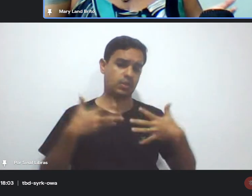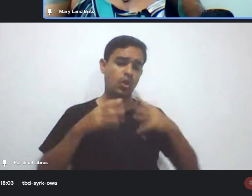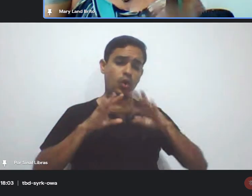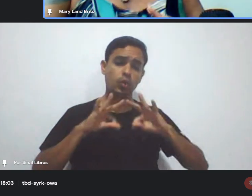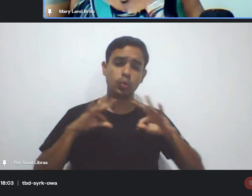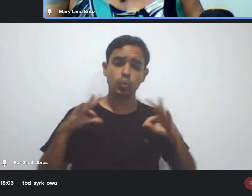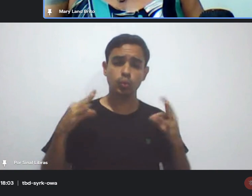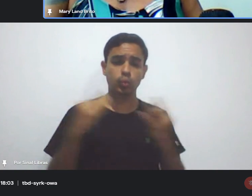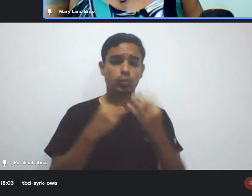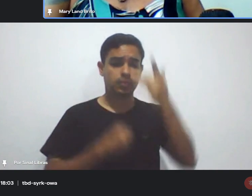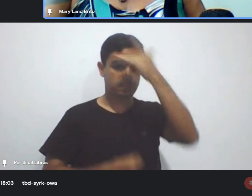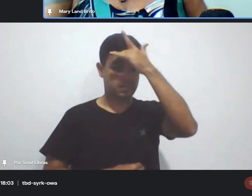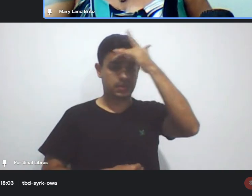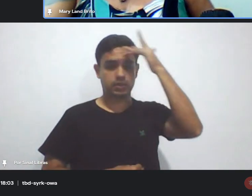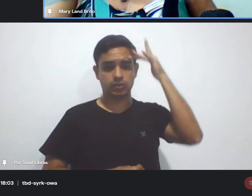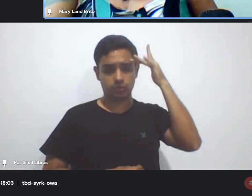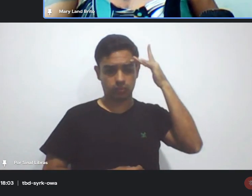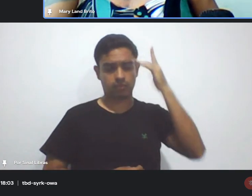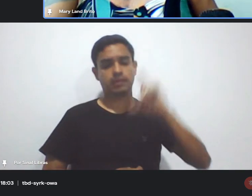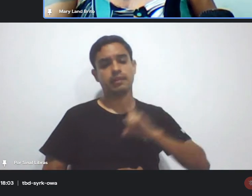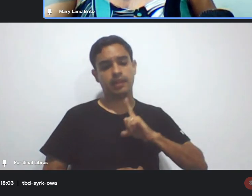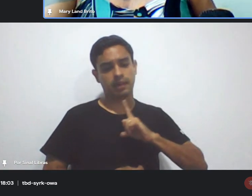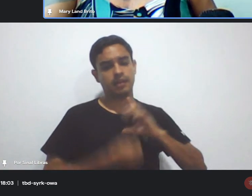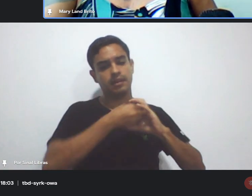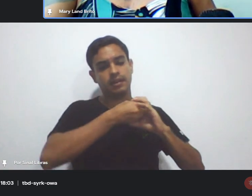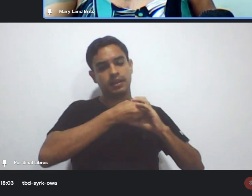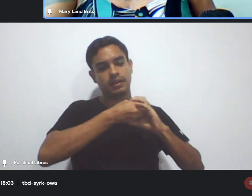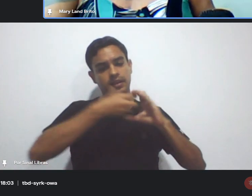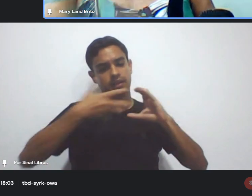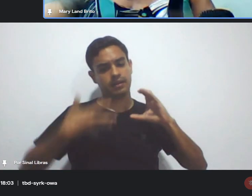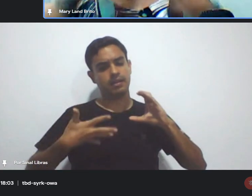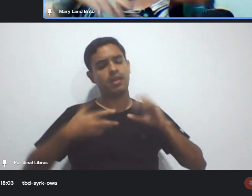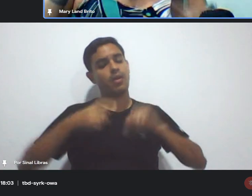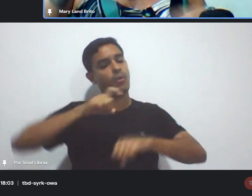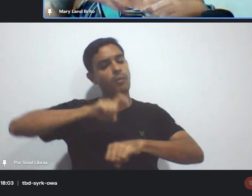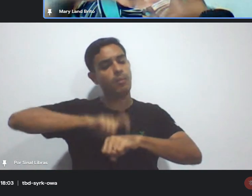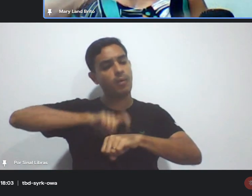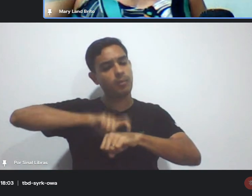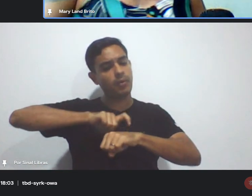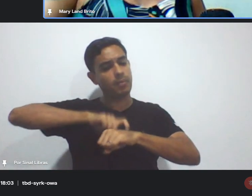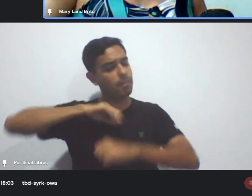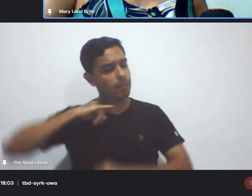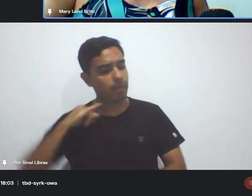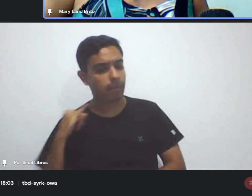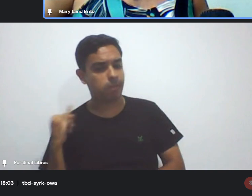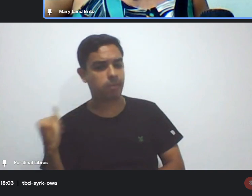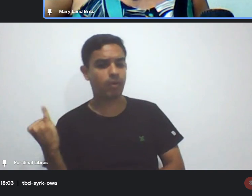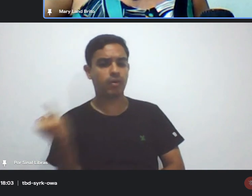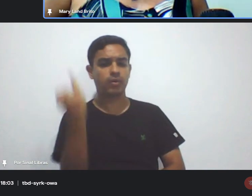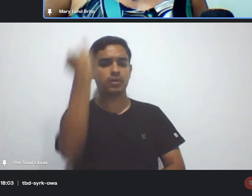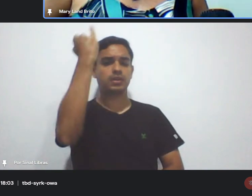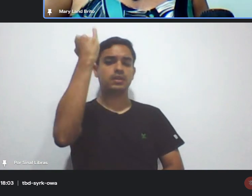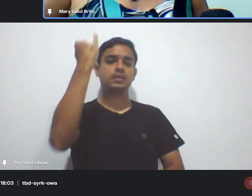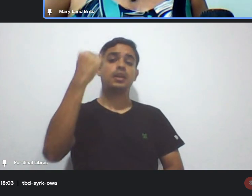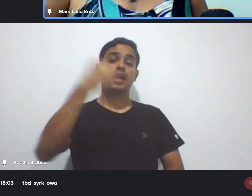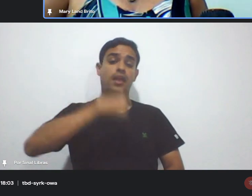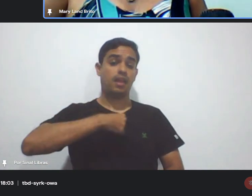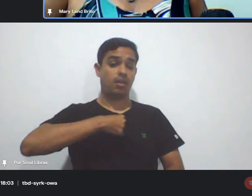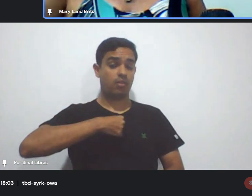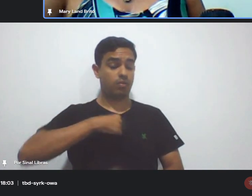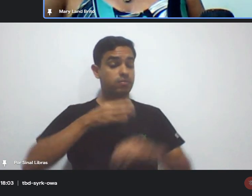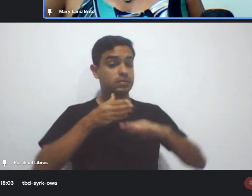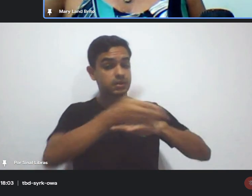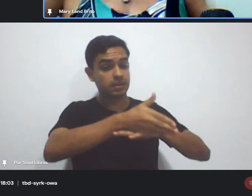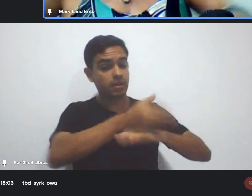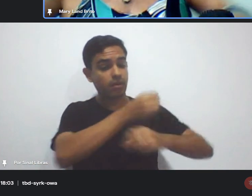pessoas, né? Com essas características. E esses momentos são muito importantes para a gente ir aprendendo. Eu mesma, quando cheguei lá em 2015,